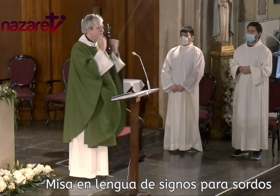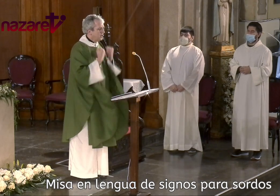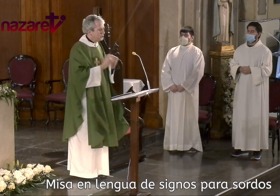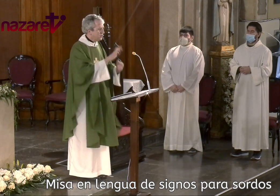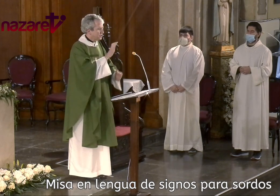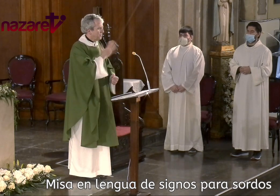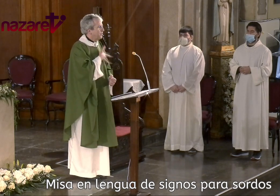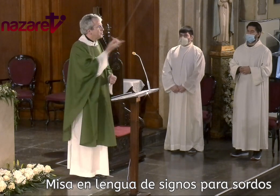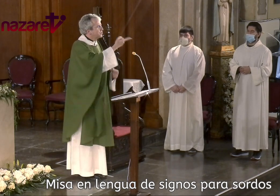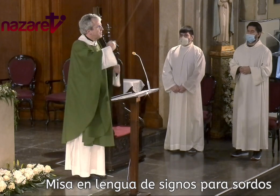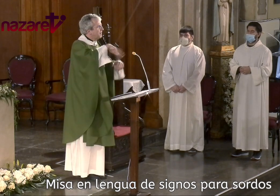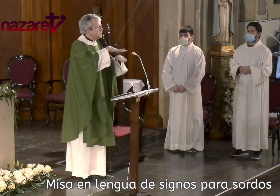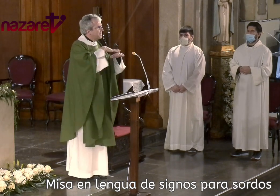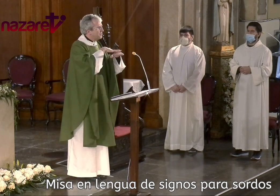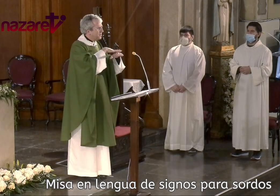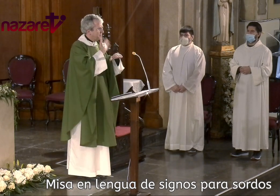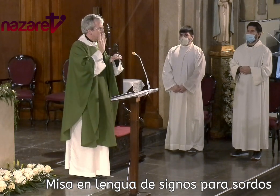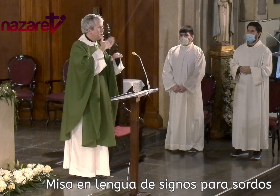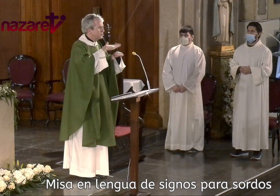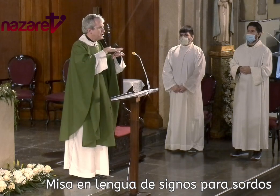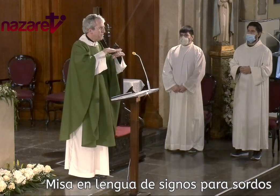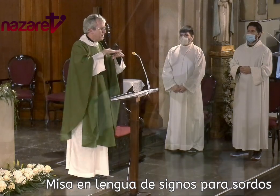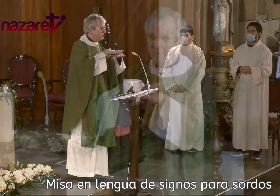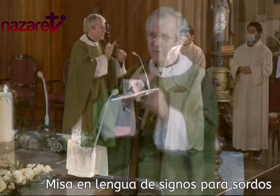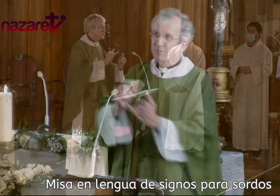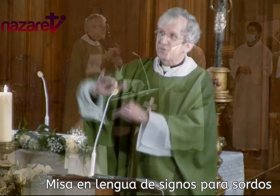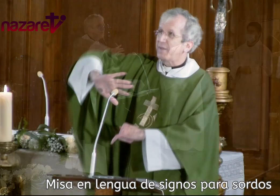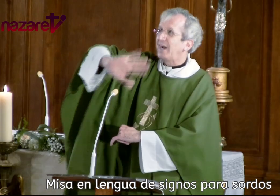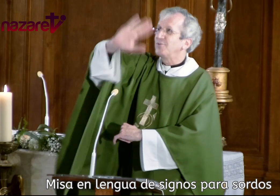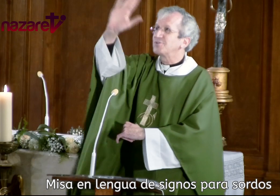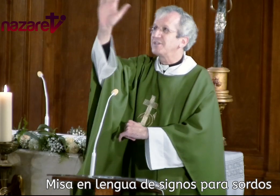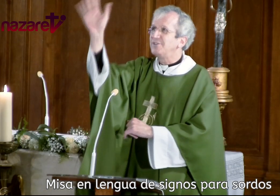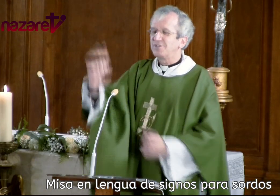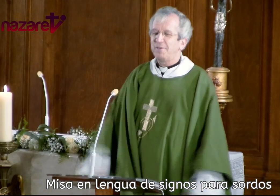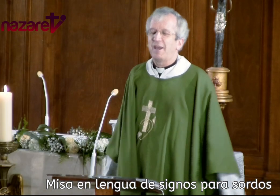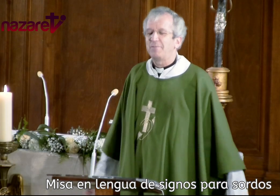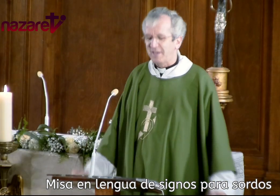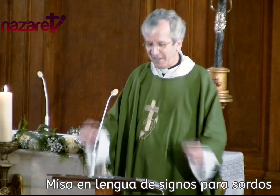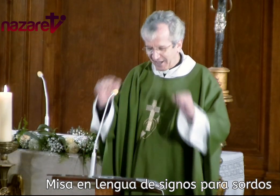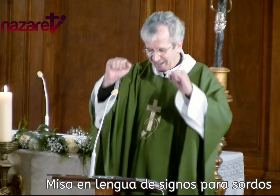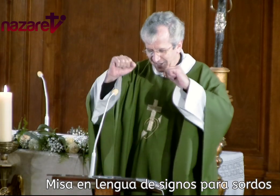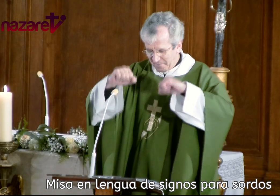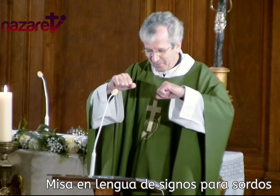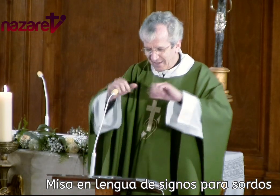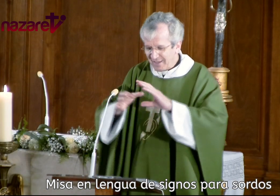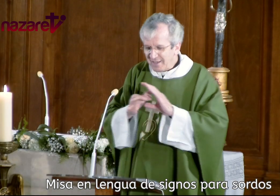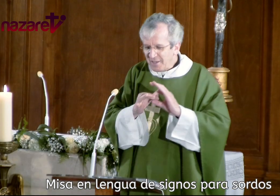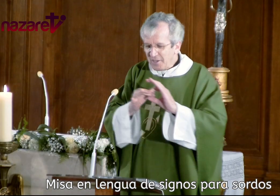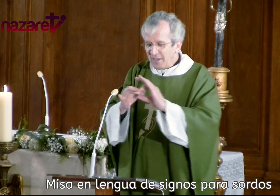dios todopoderoso tenga misericordia de nosotros perdonen nuestros pecados y nos lleve a la vida eterna y